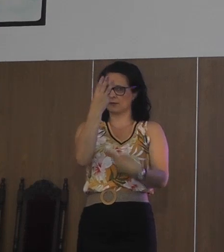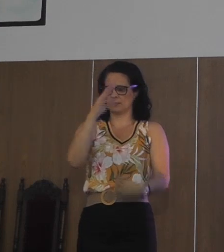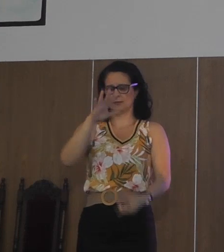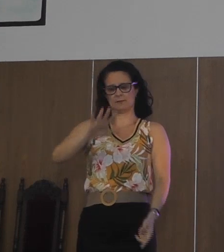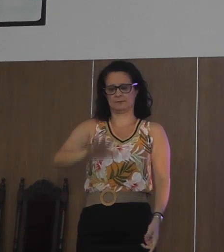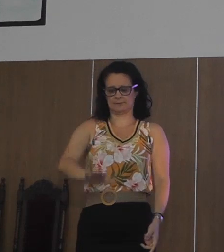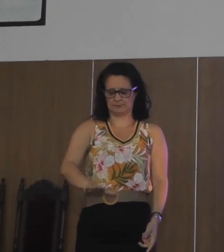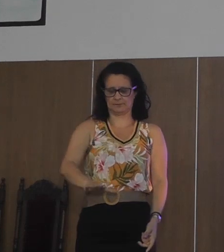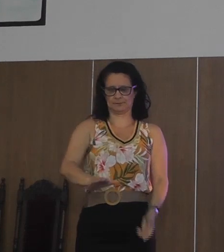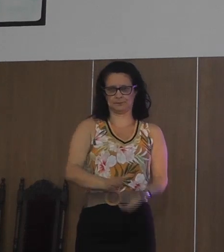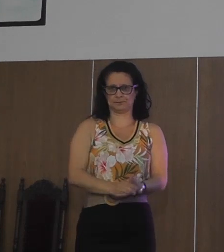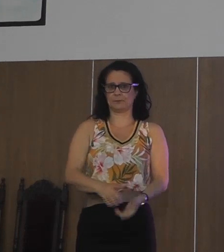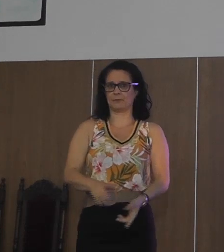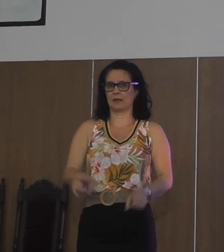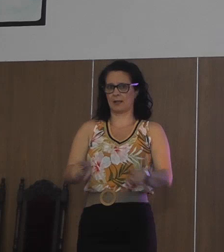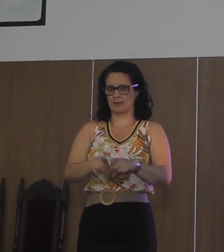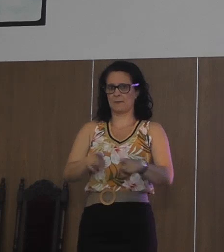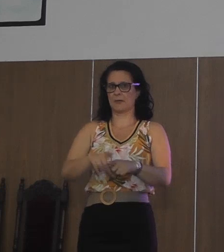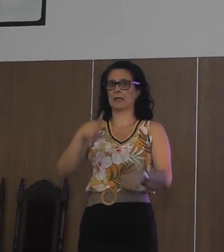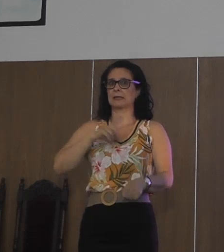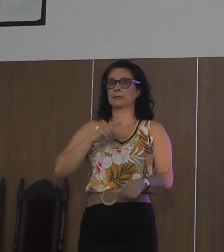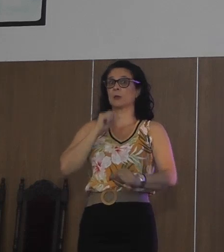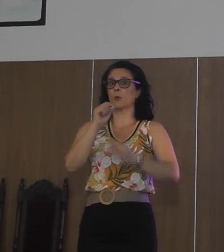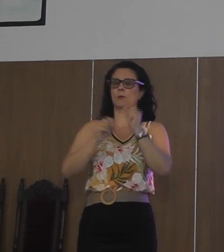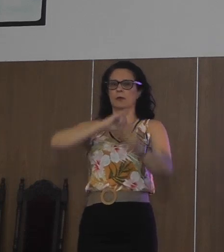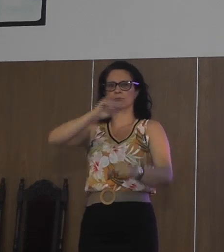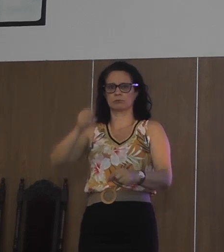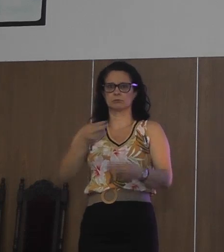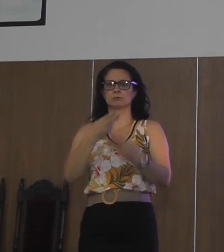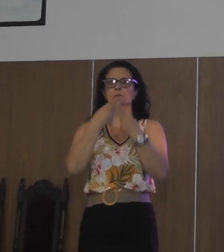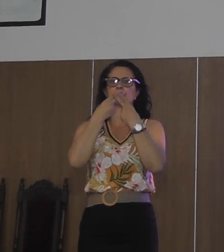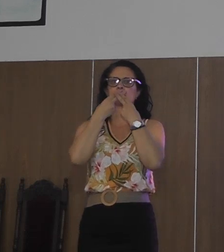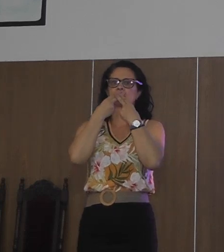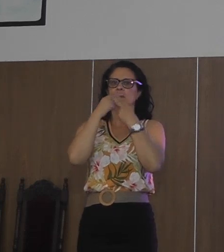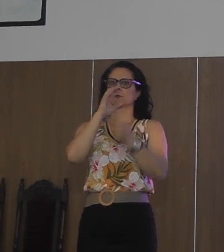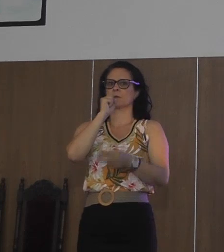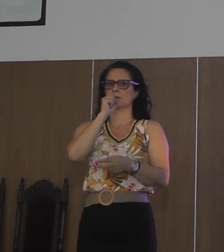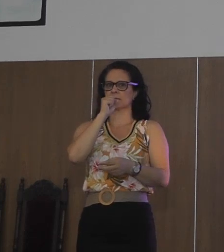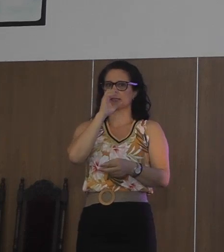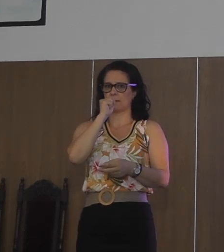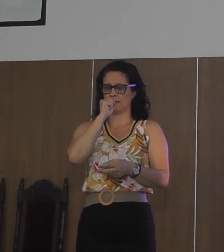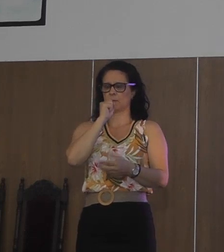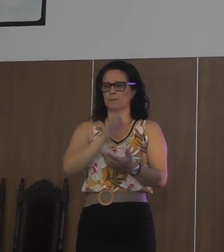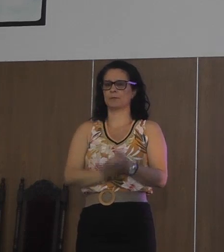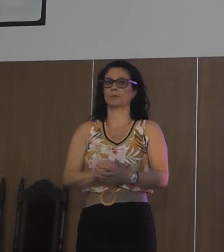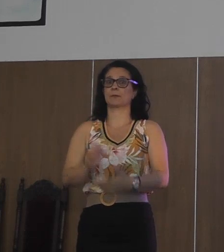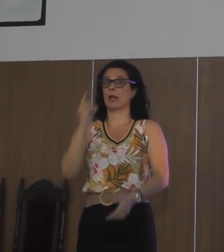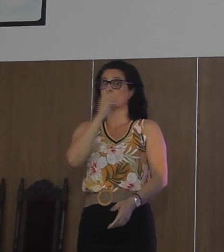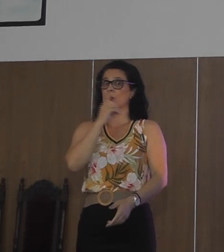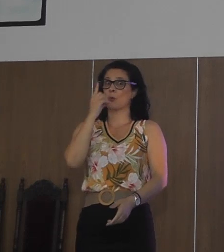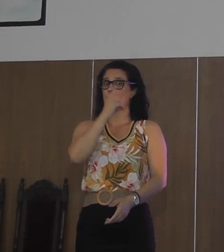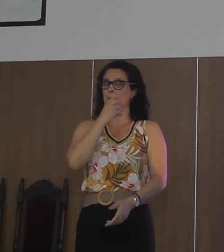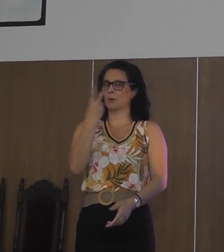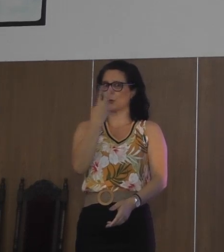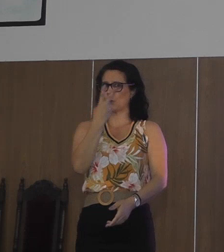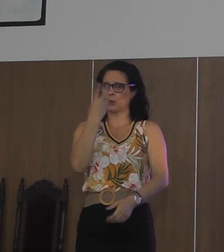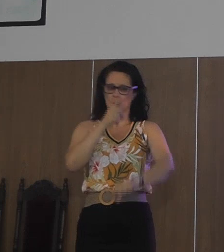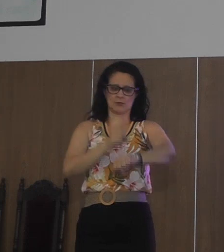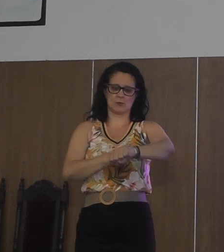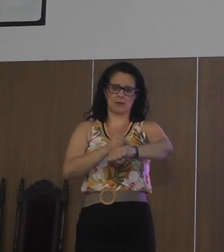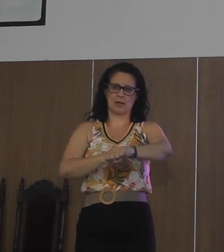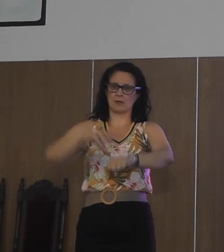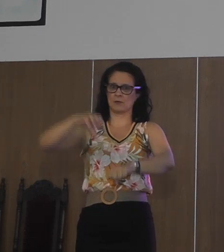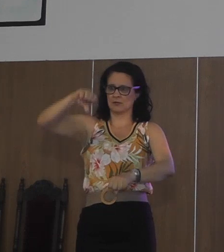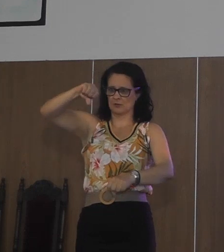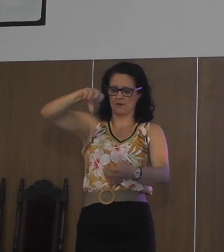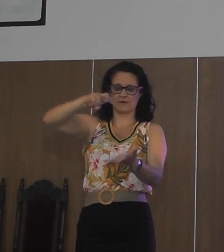15h. Também temos a consagração, o jejum, dia de sábado. E domingo, como já temos anunciado, 2 horários, às